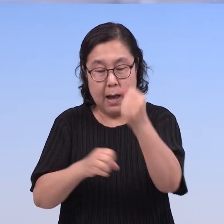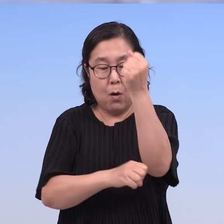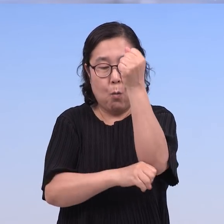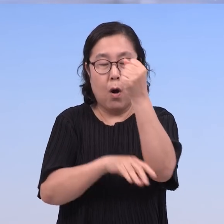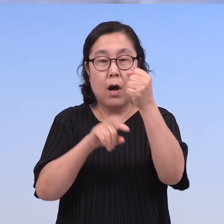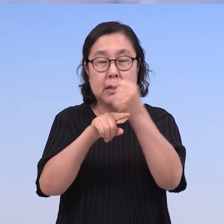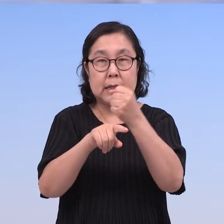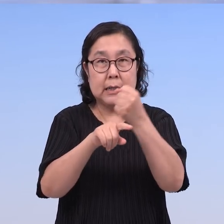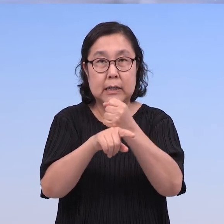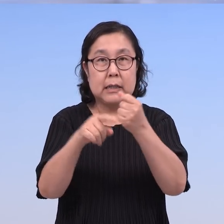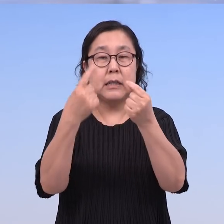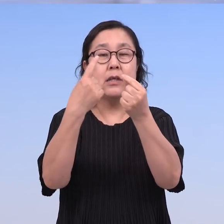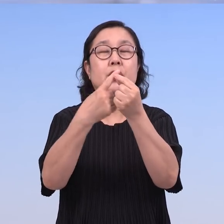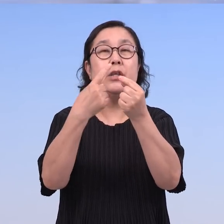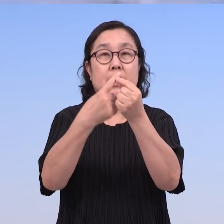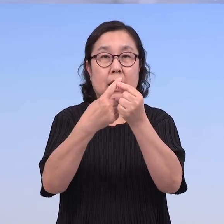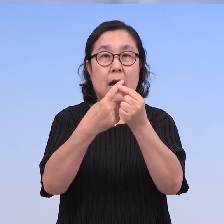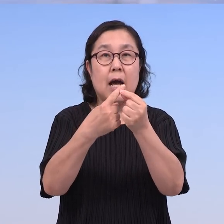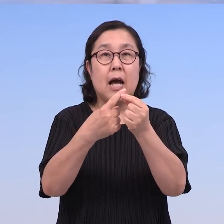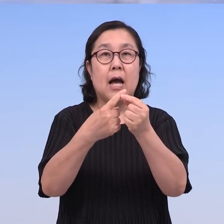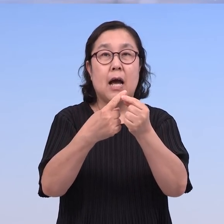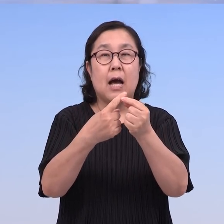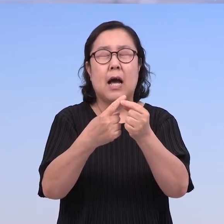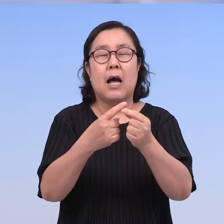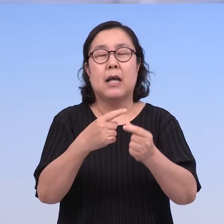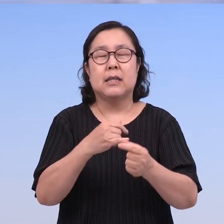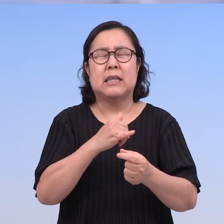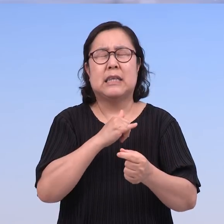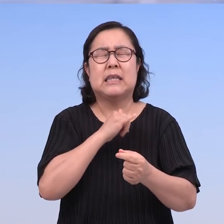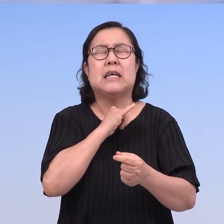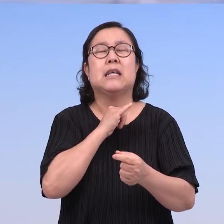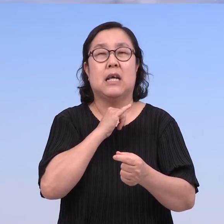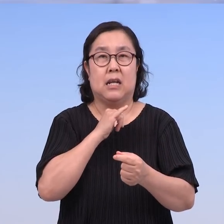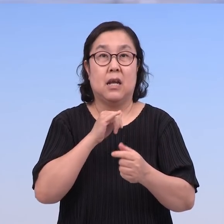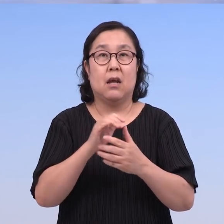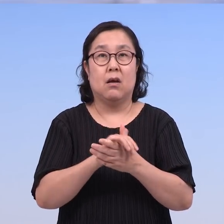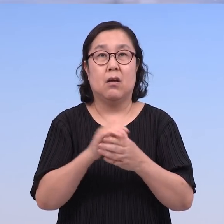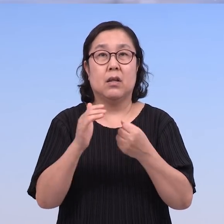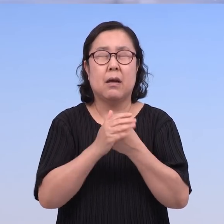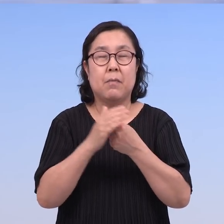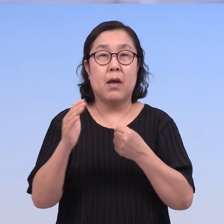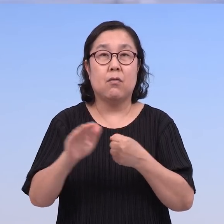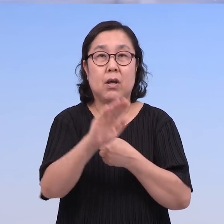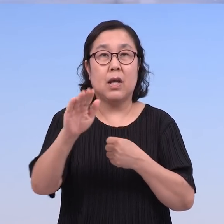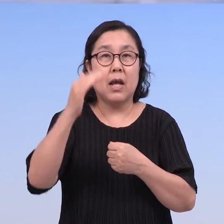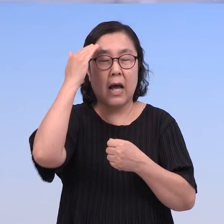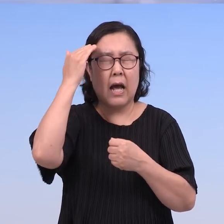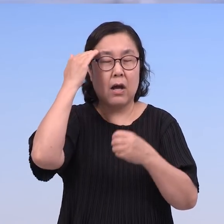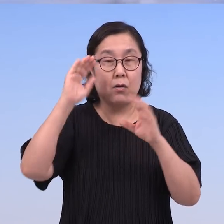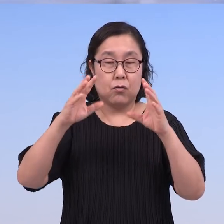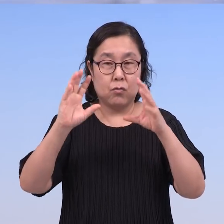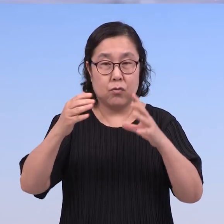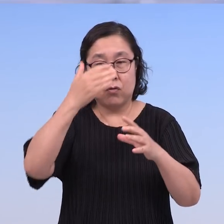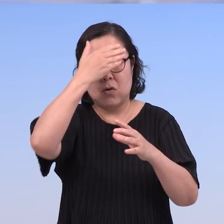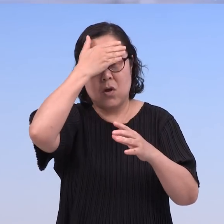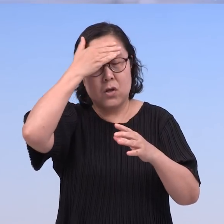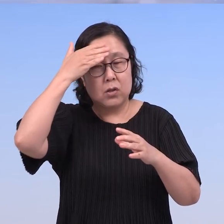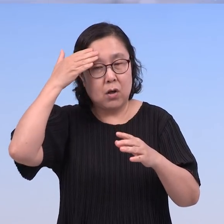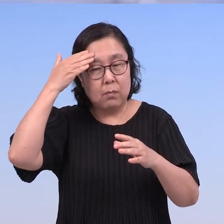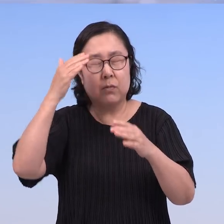사망 원인 1위는 자살이라는 거예요. 뭘 의미하겠습니까? 우리나라는